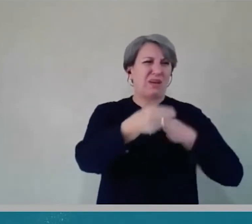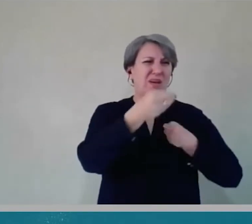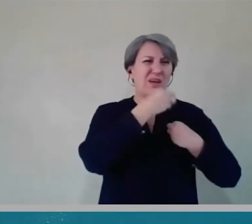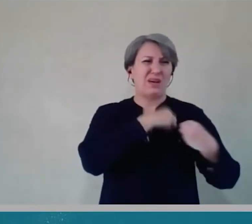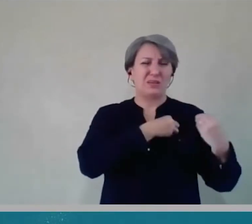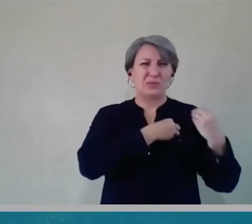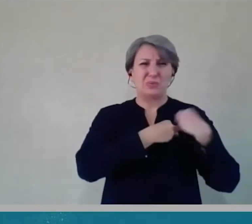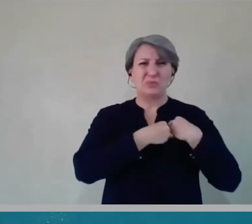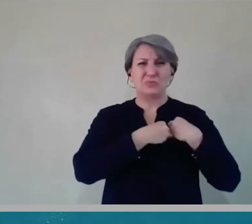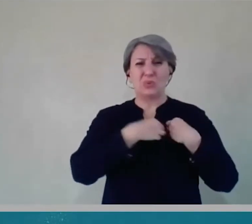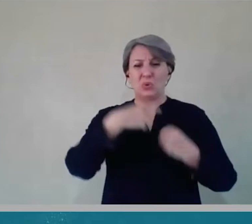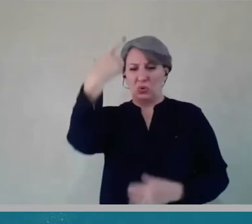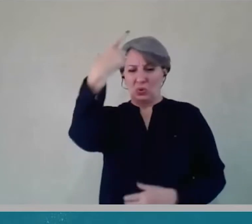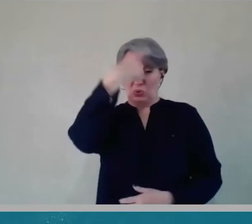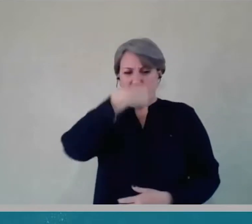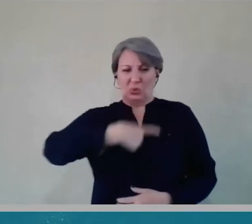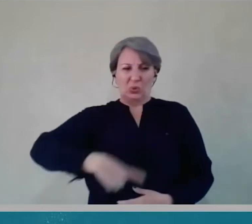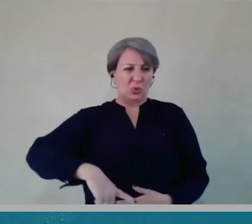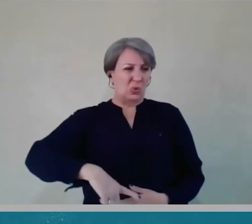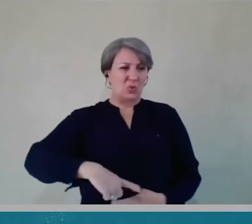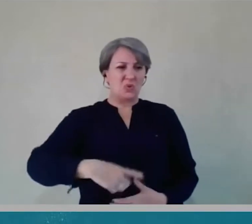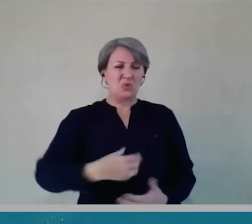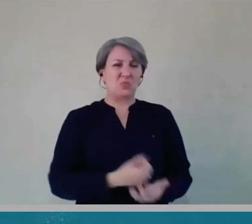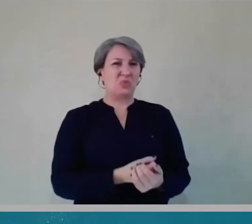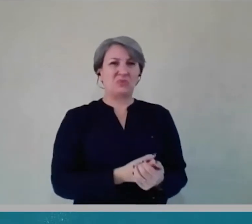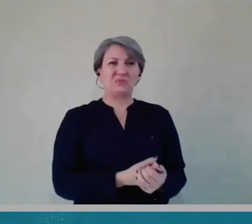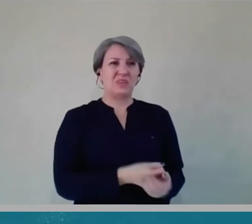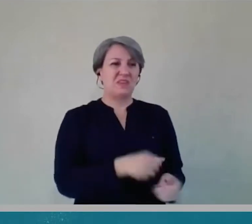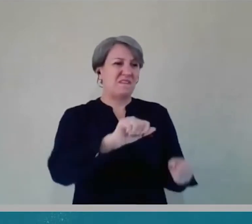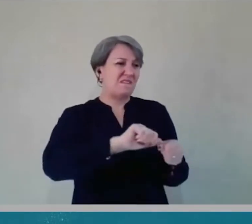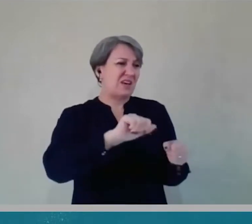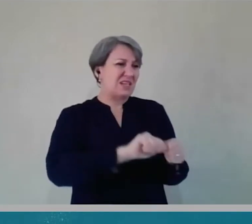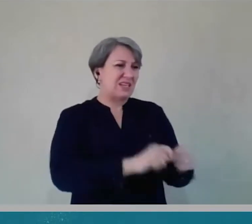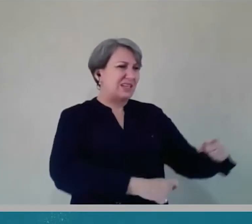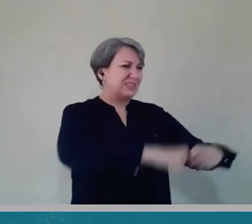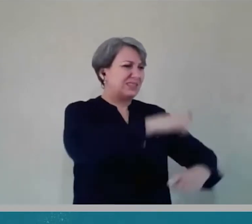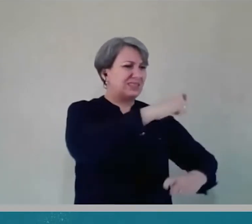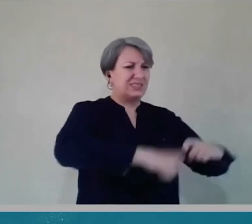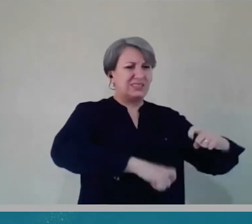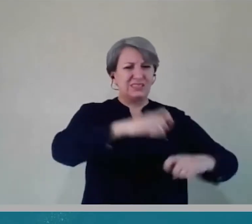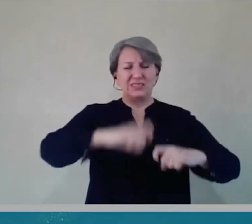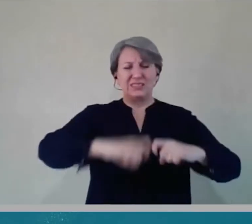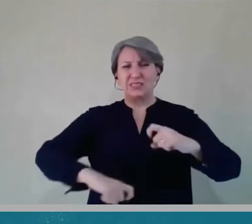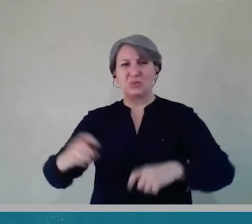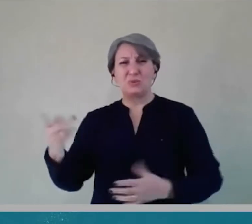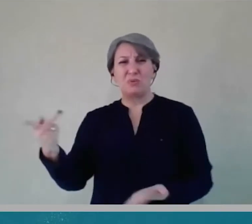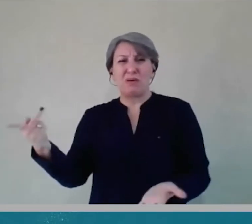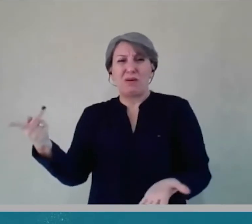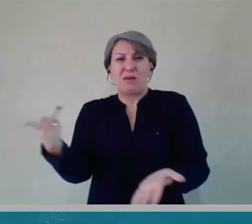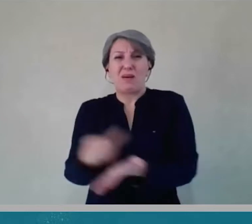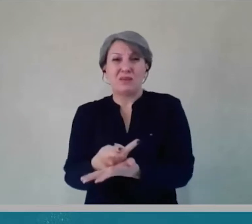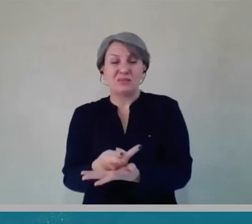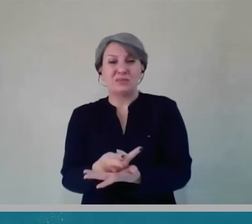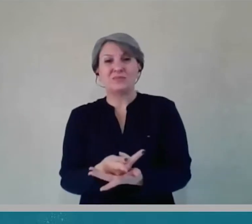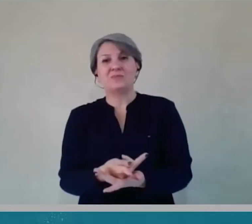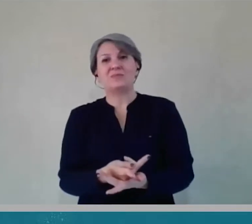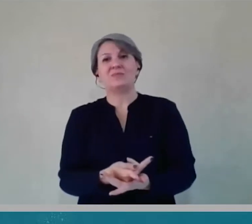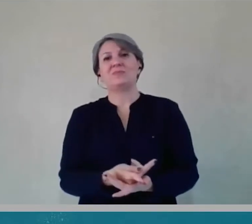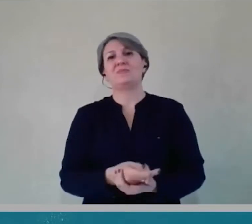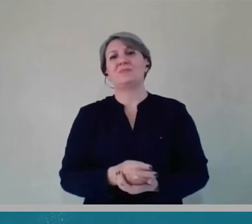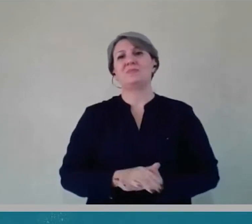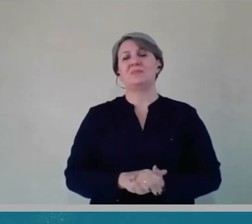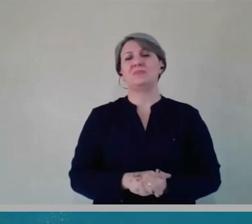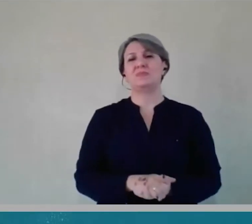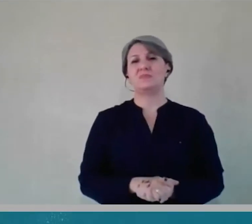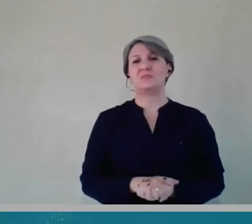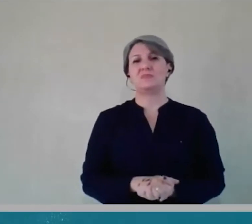si. É o homem que não ouve a advertência da sua consciência e se permite deixar